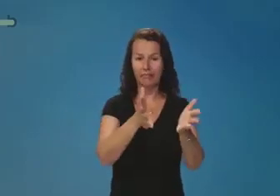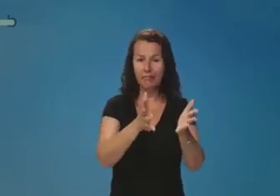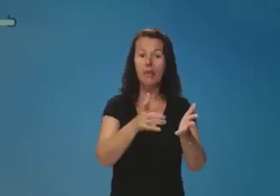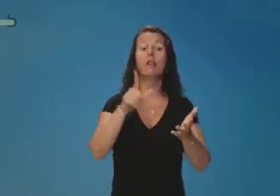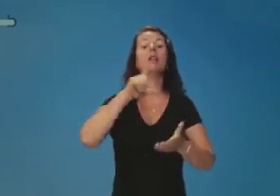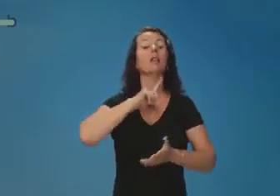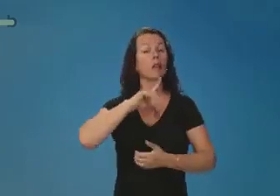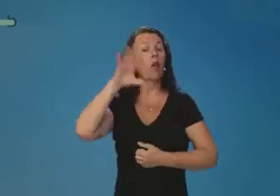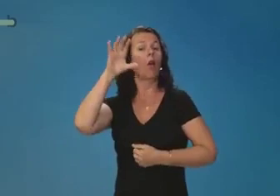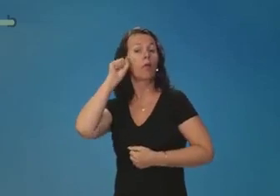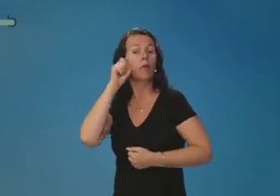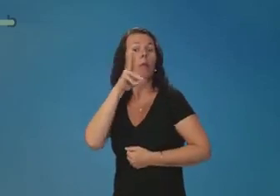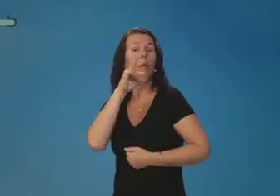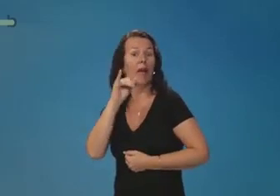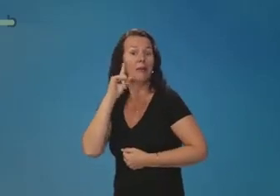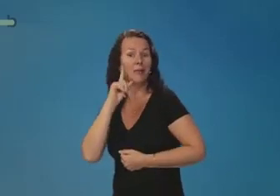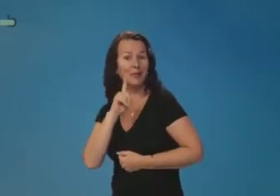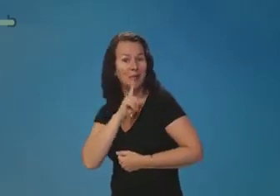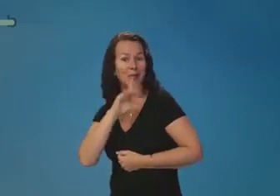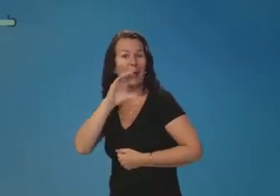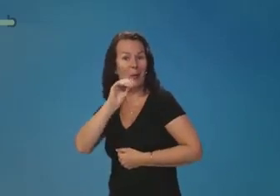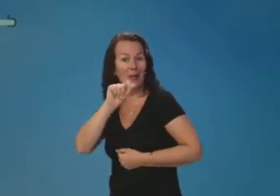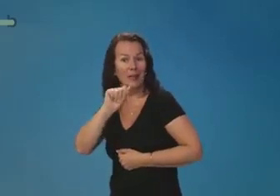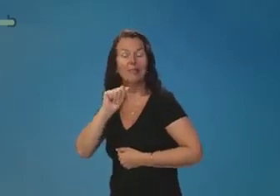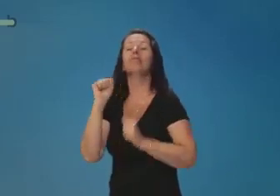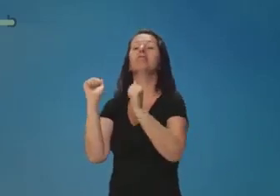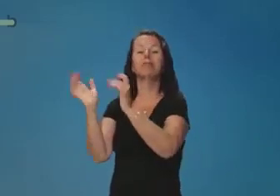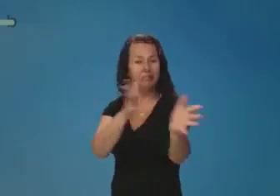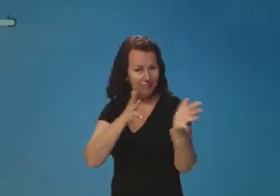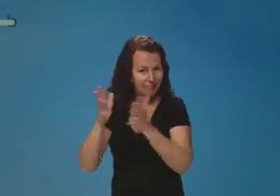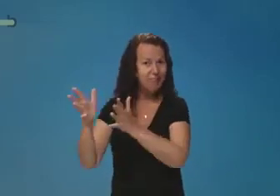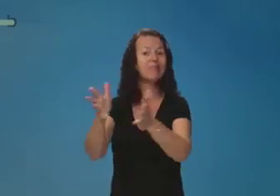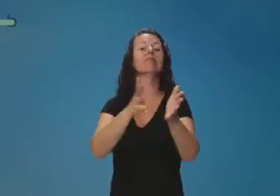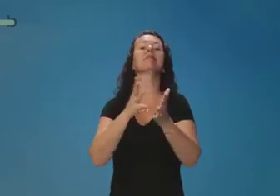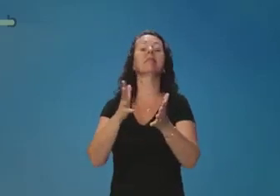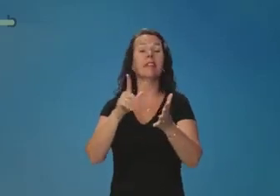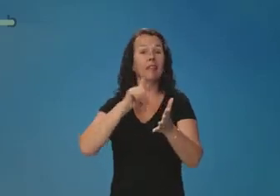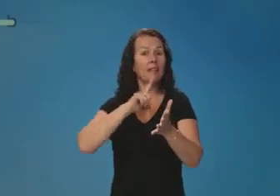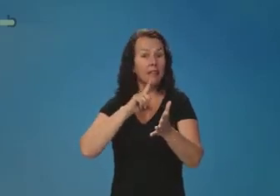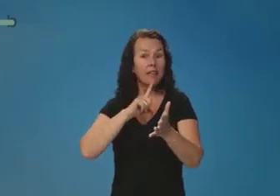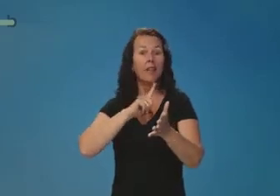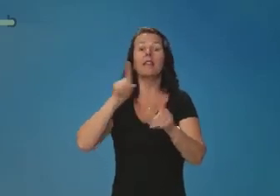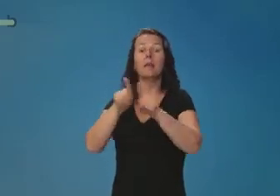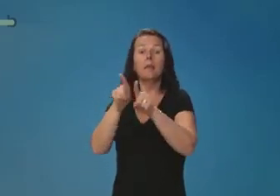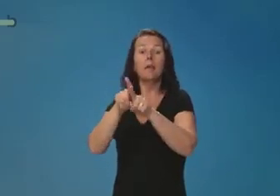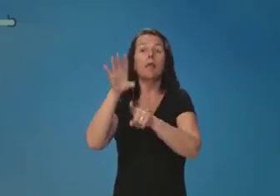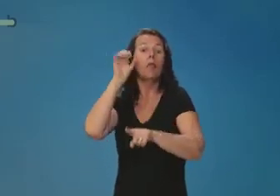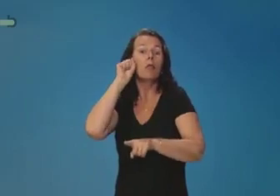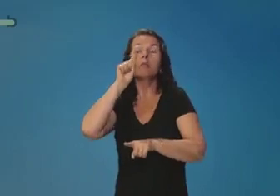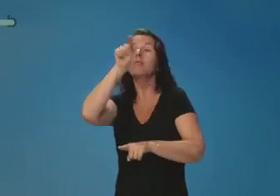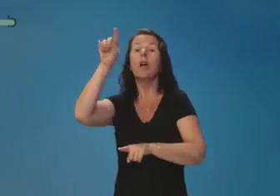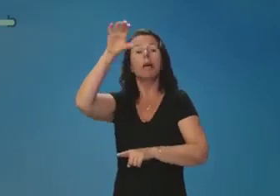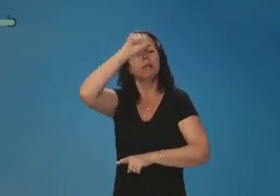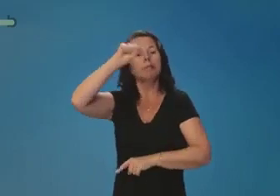ambiente familiar com outros surdos. E ouvintes, filhos de pais surdos, chamados codas, que convivem com a Libras.